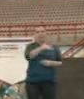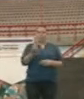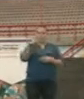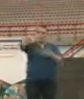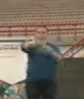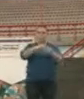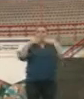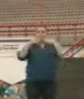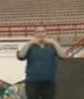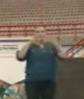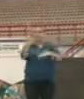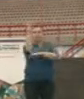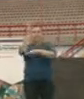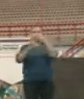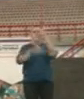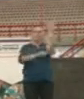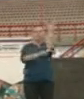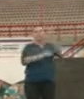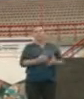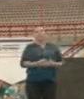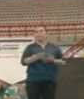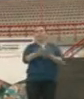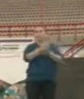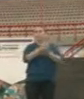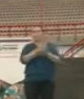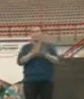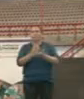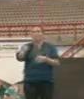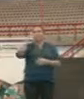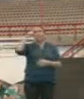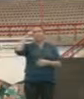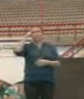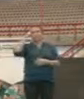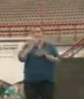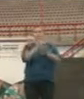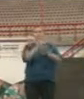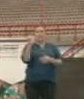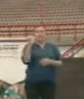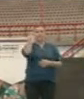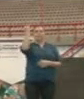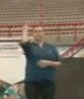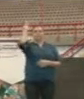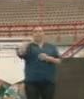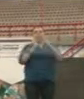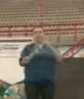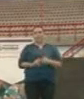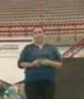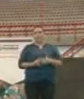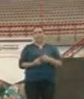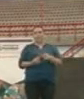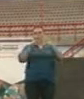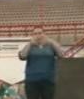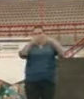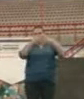natureza, tá? A gente começou a pensar que o ser humano era tão importante que uma das características do Renascimento é o